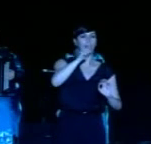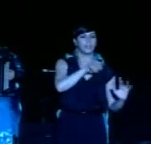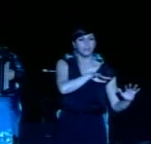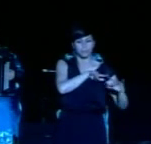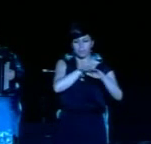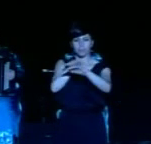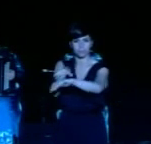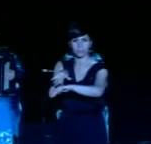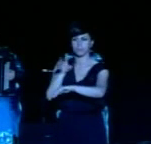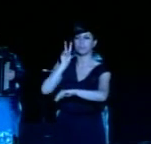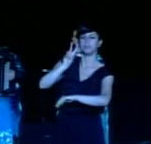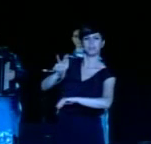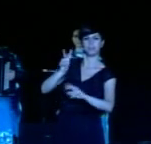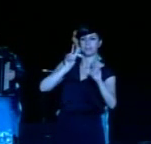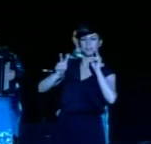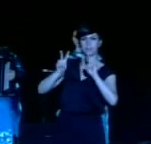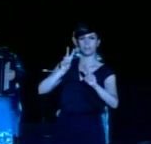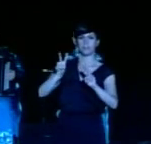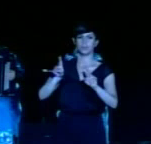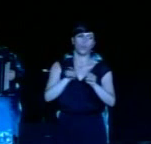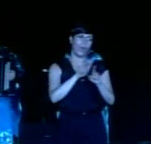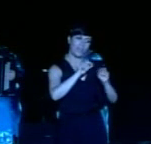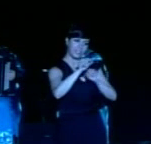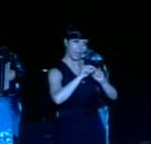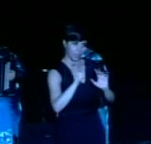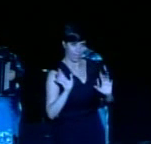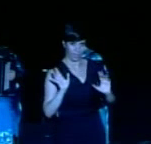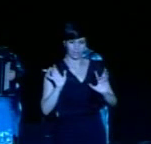verlos. A una distancia prudencial.